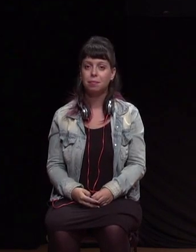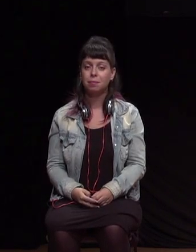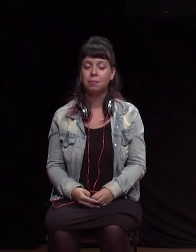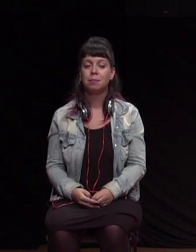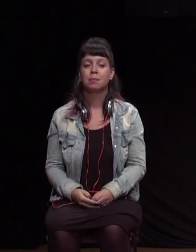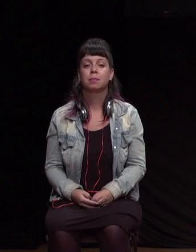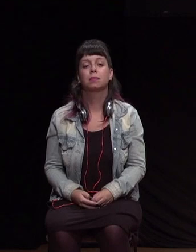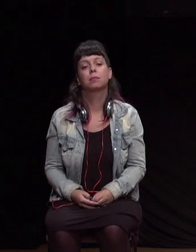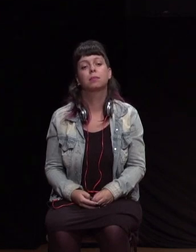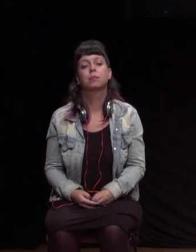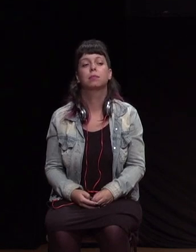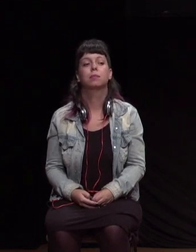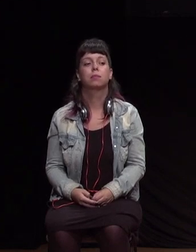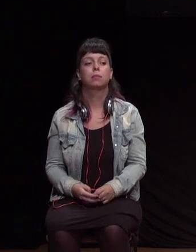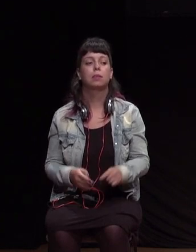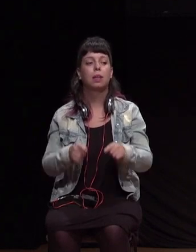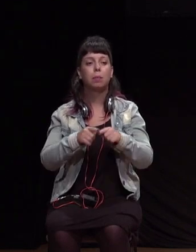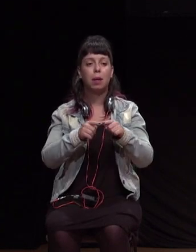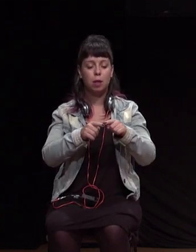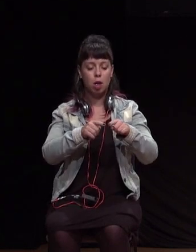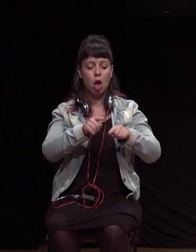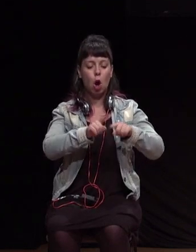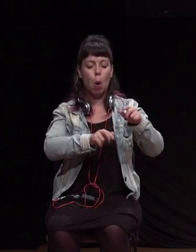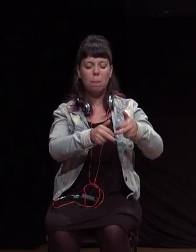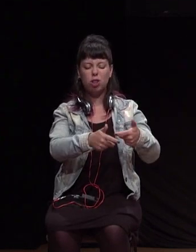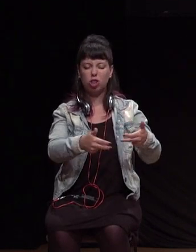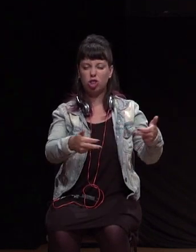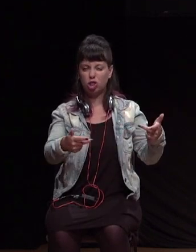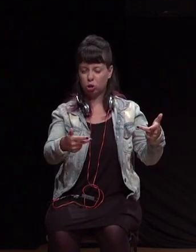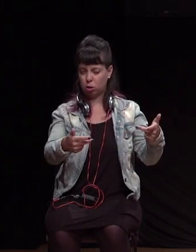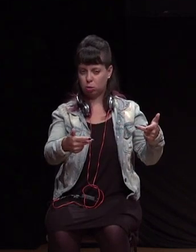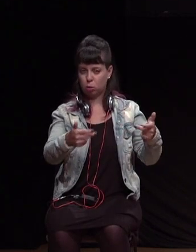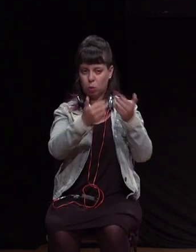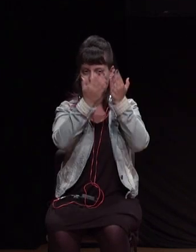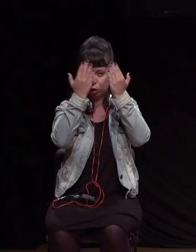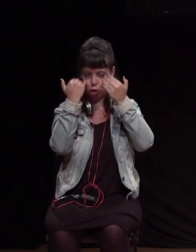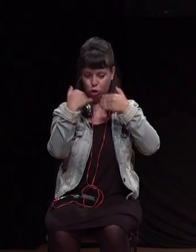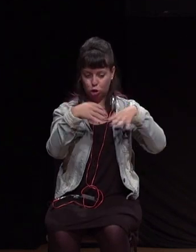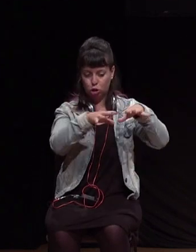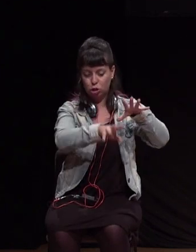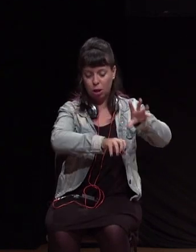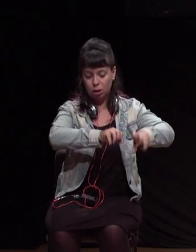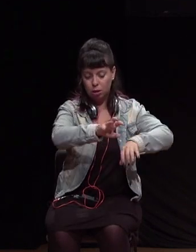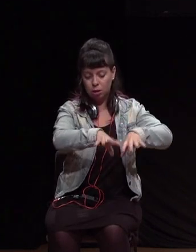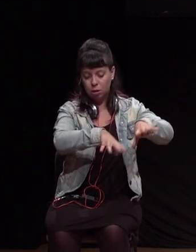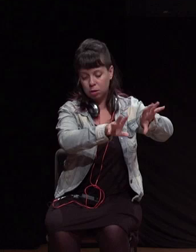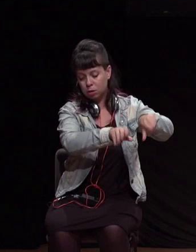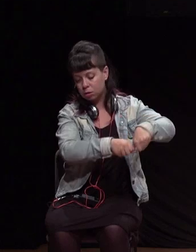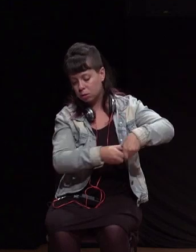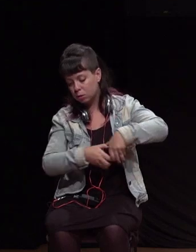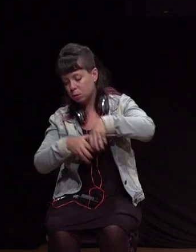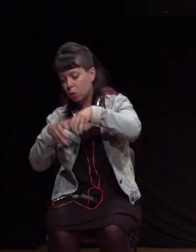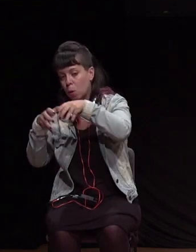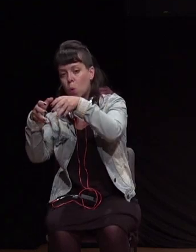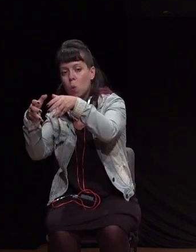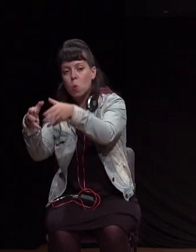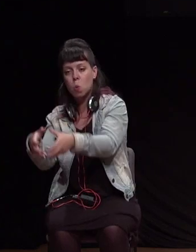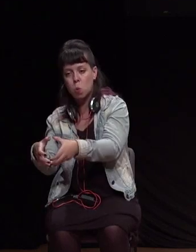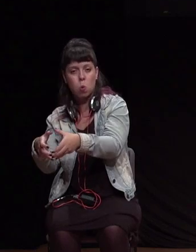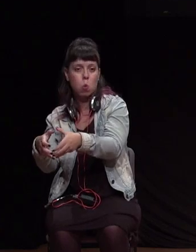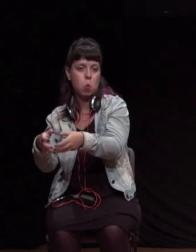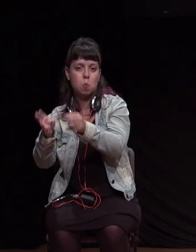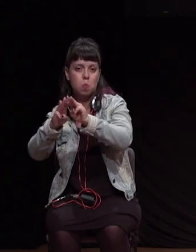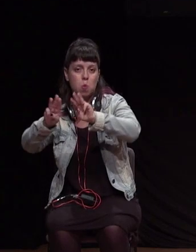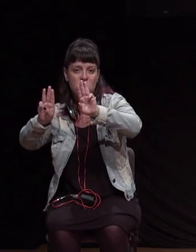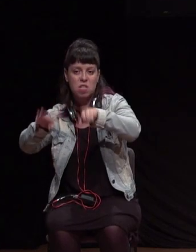A questão do deslocamento dos objetos indígenas para instituições culturais, especialmente museus de arte e museus